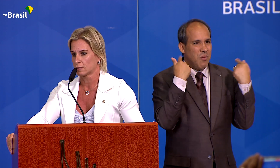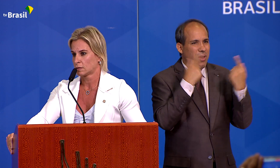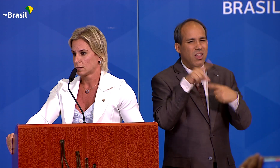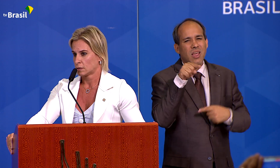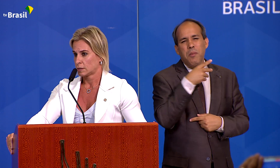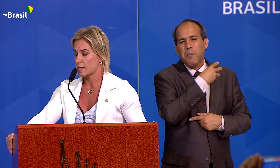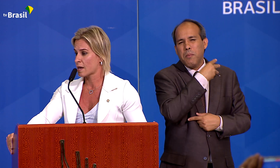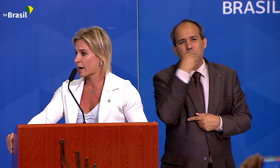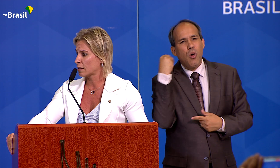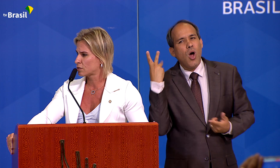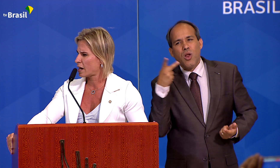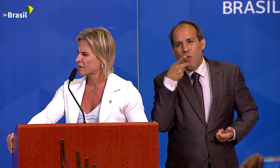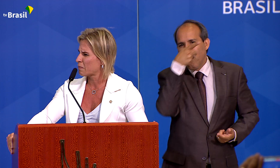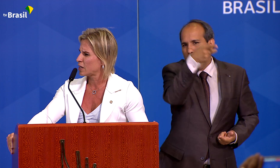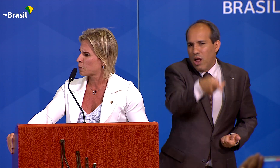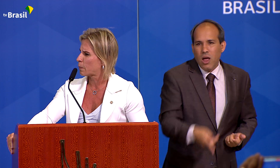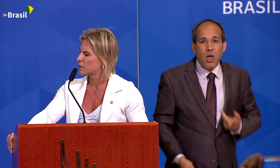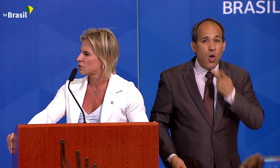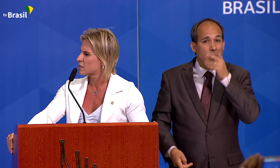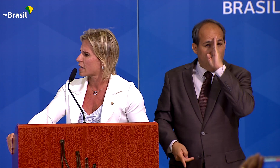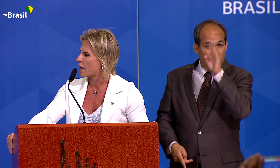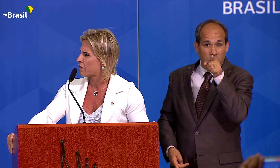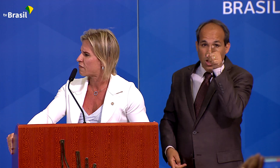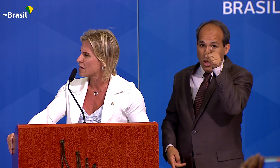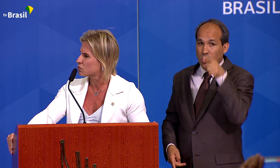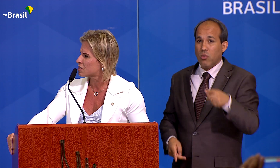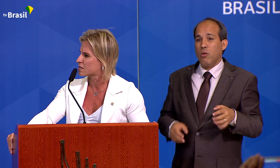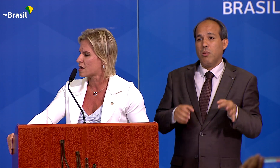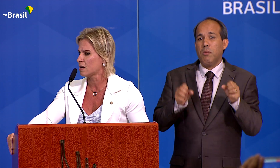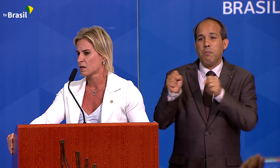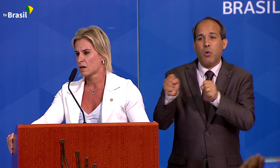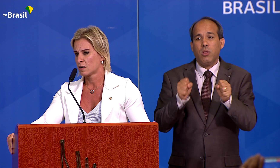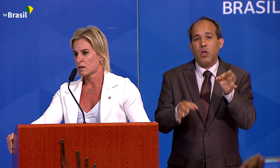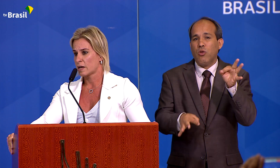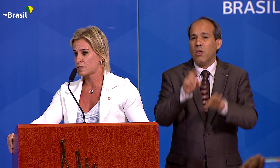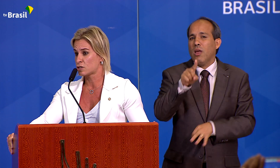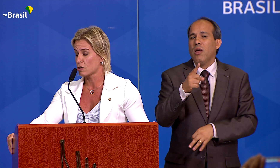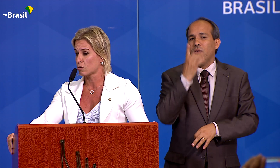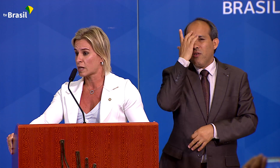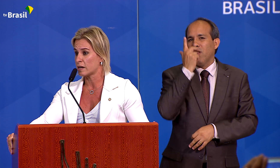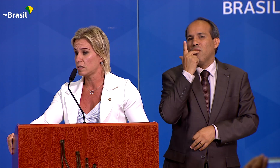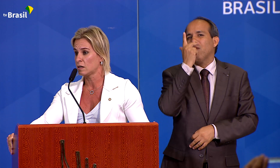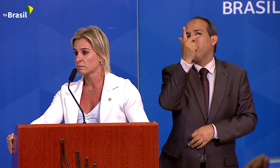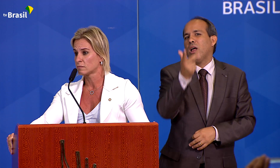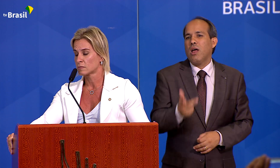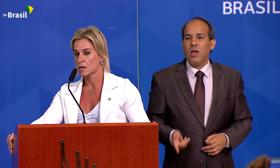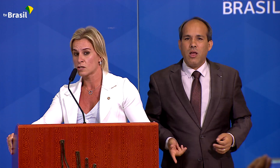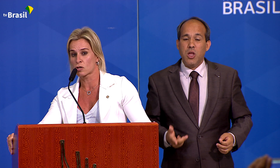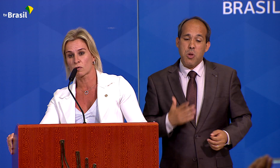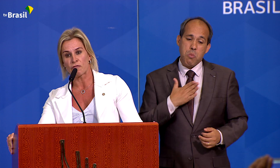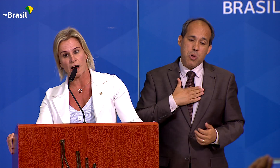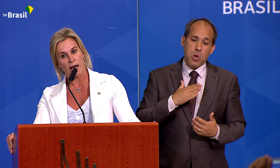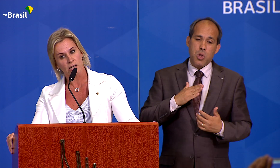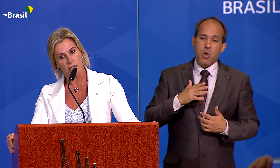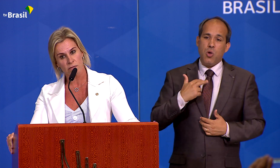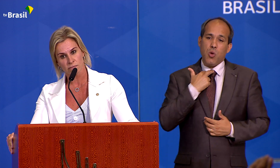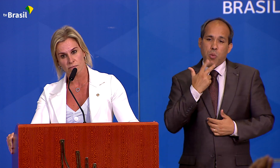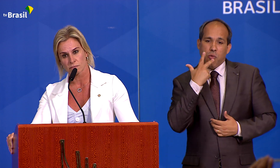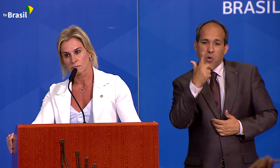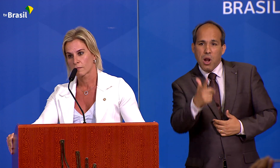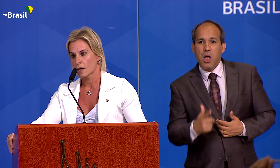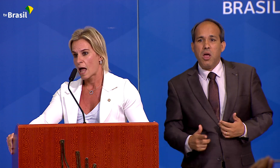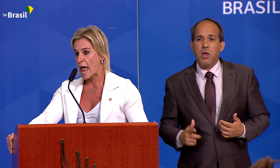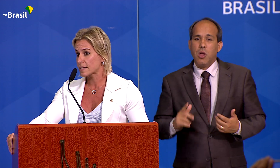mole falar e esse recado diretamente para poder judiciário É fácil dizer Esse tiro não daria Esse eu não